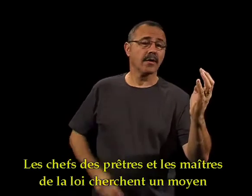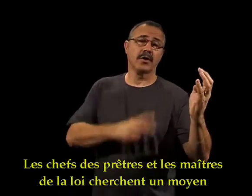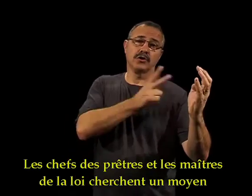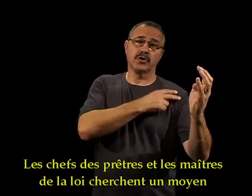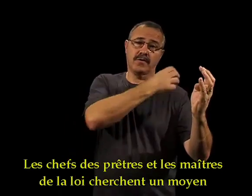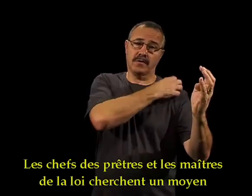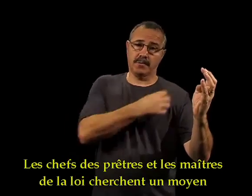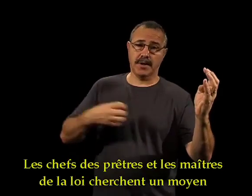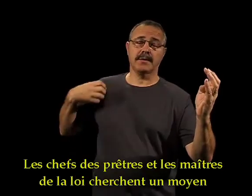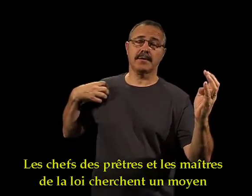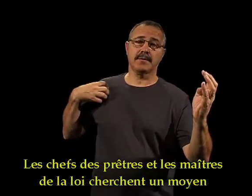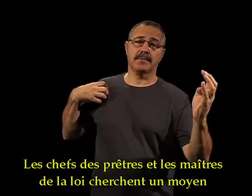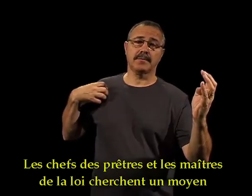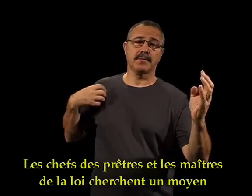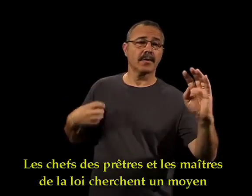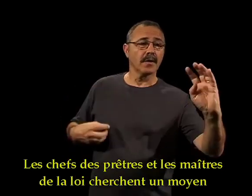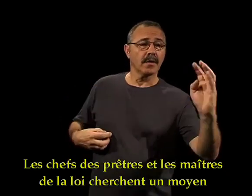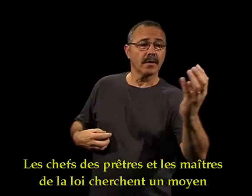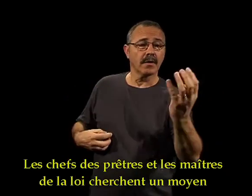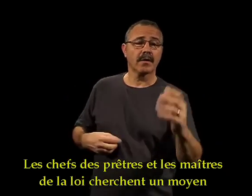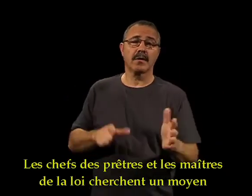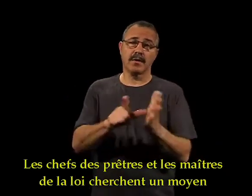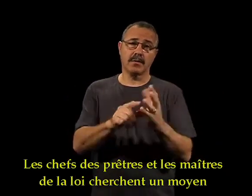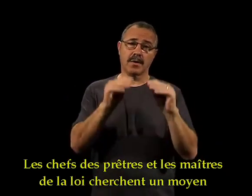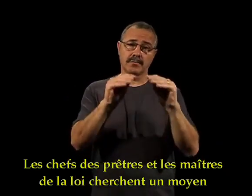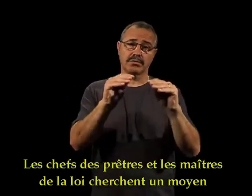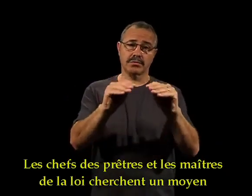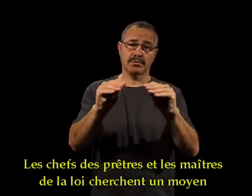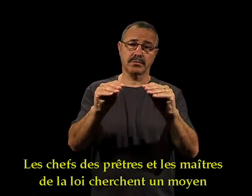Les chefs des prêtres et les maîtres de la loi